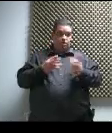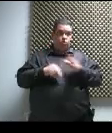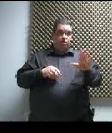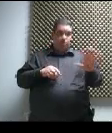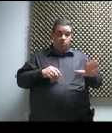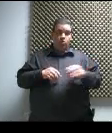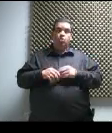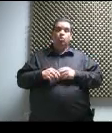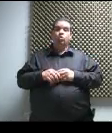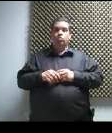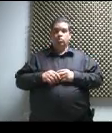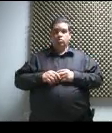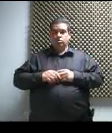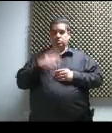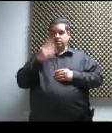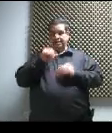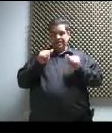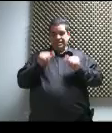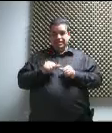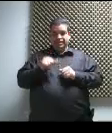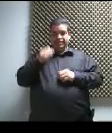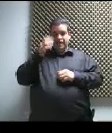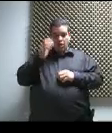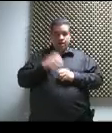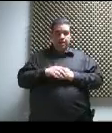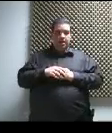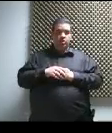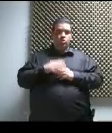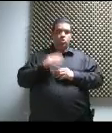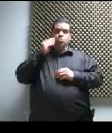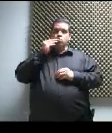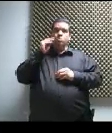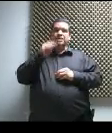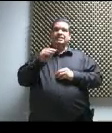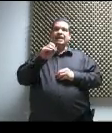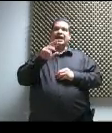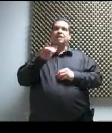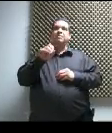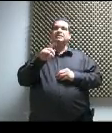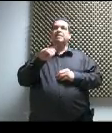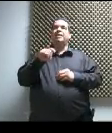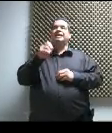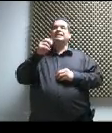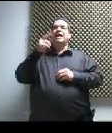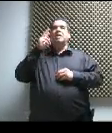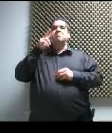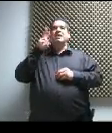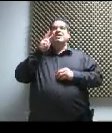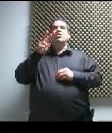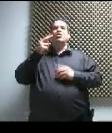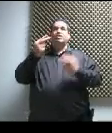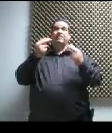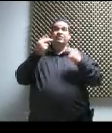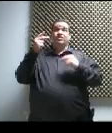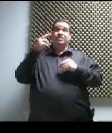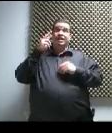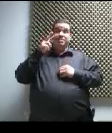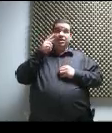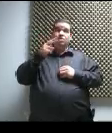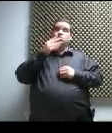Sí, de Bellasarte de Carolina, allí están. Y un besito a Carmen Zabaleta, que cumple años en México. Ella nos está viendo desde México.